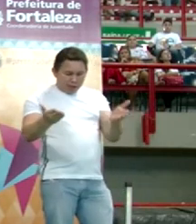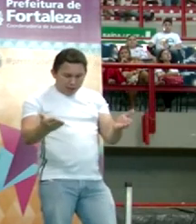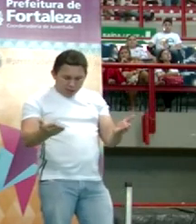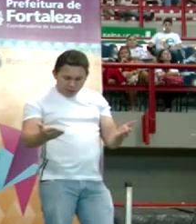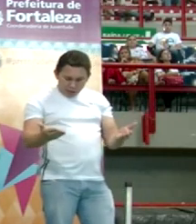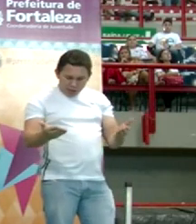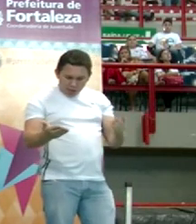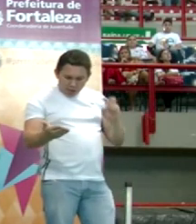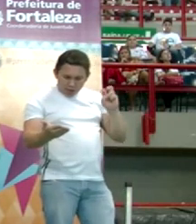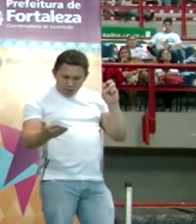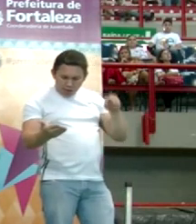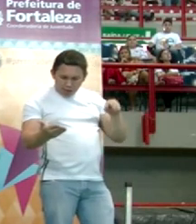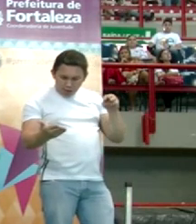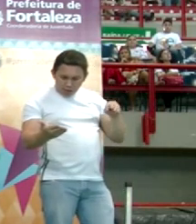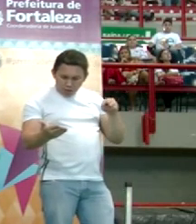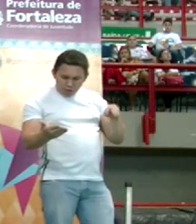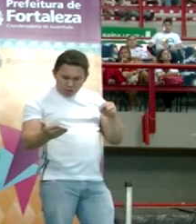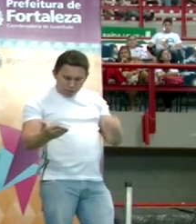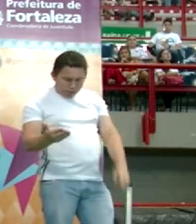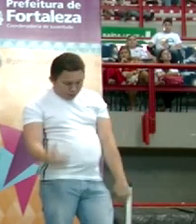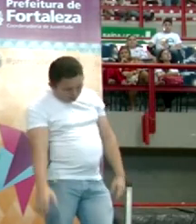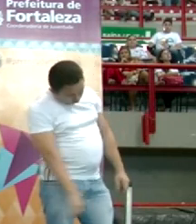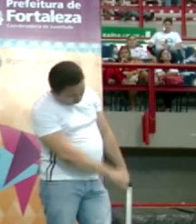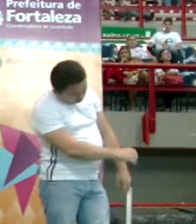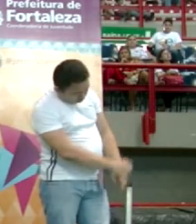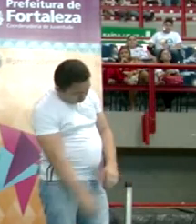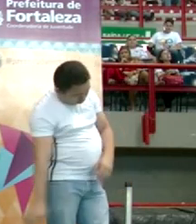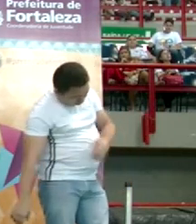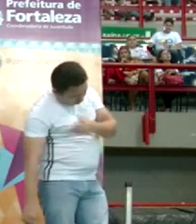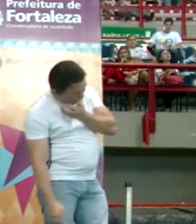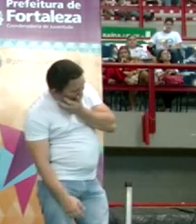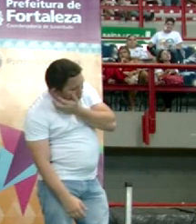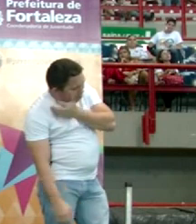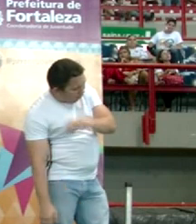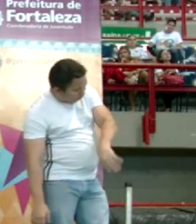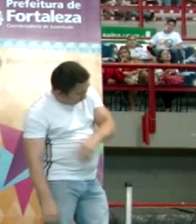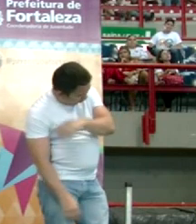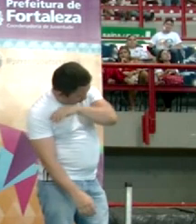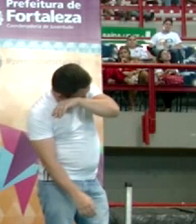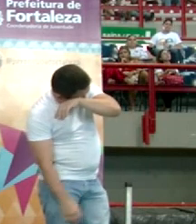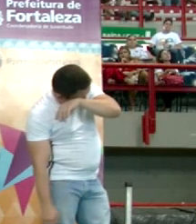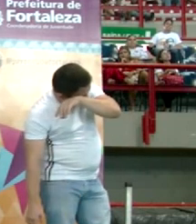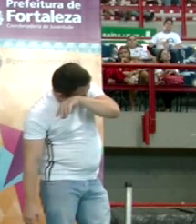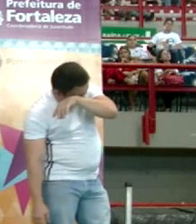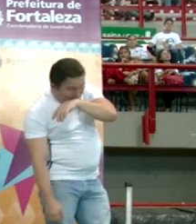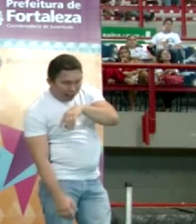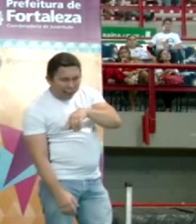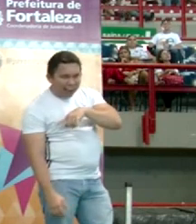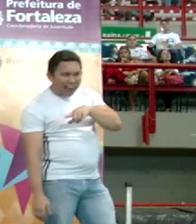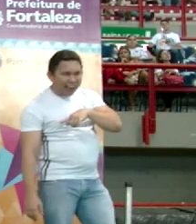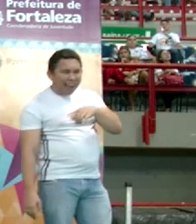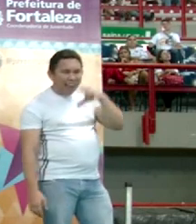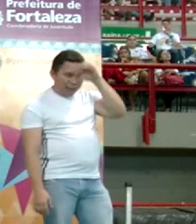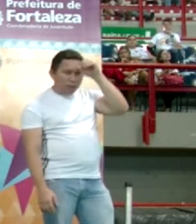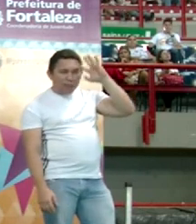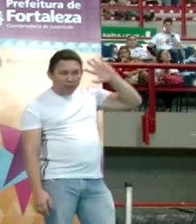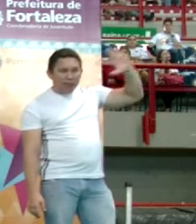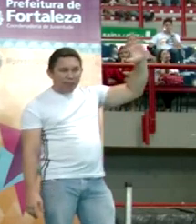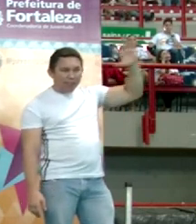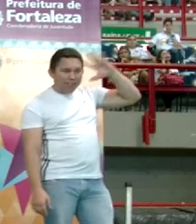consciência. 5 minutos depois está lá, dormindo, querendo aprender por osmose, por